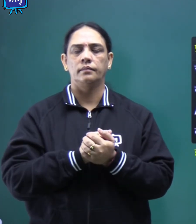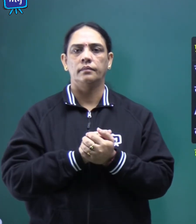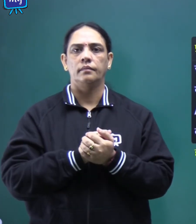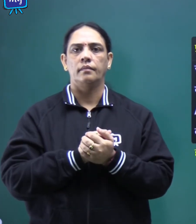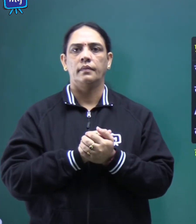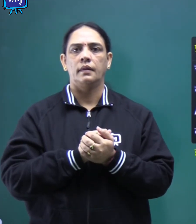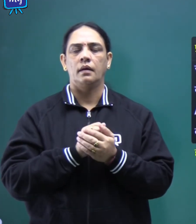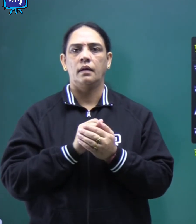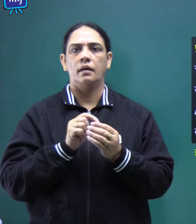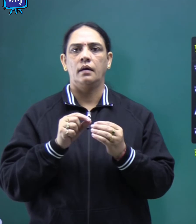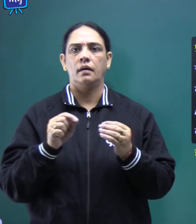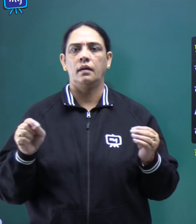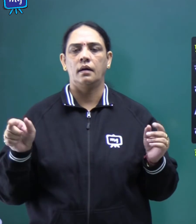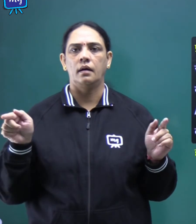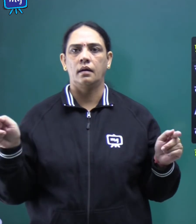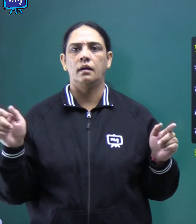रेखाखंड ए बी से